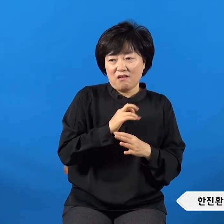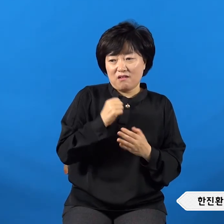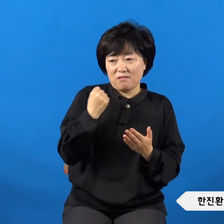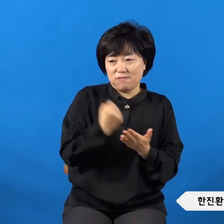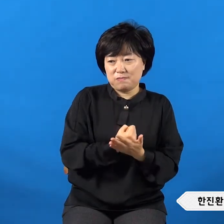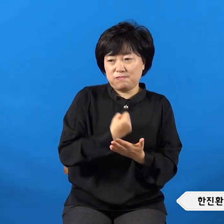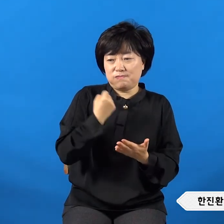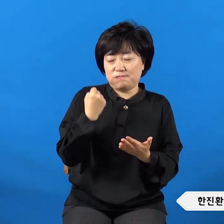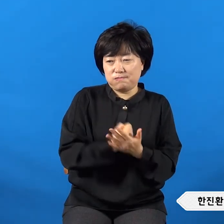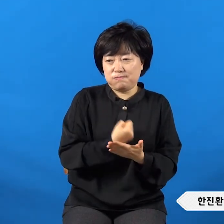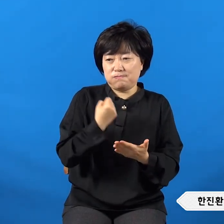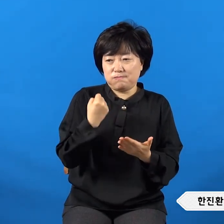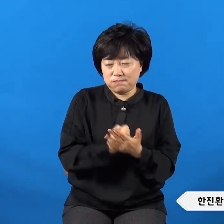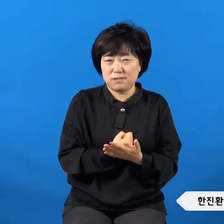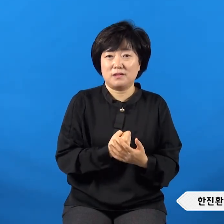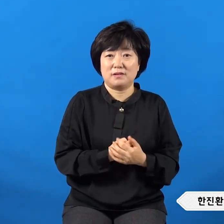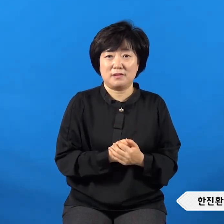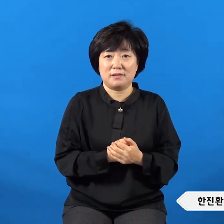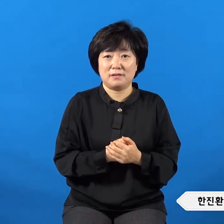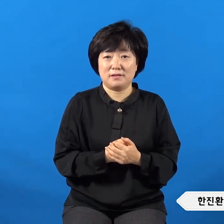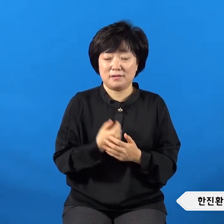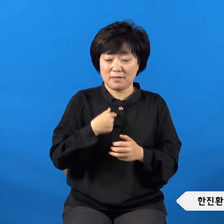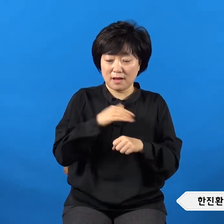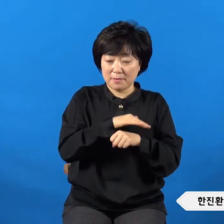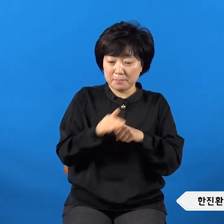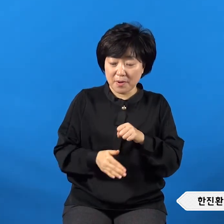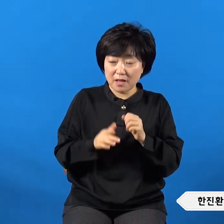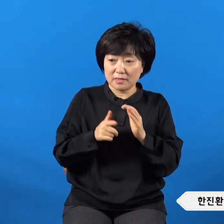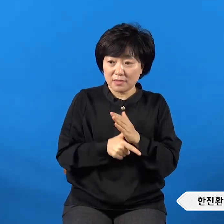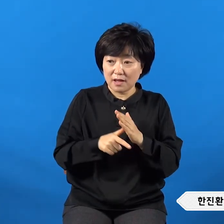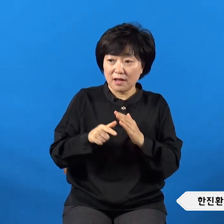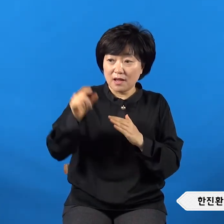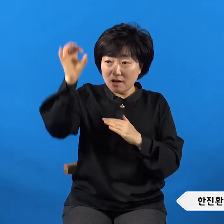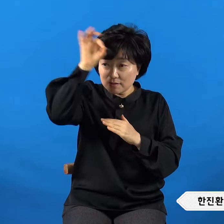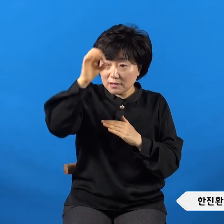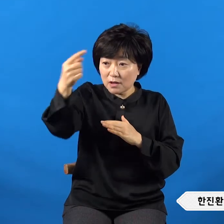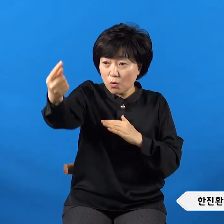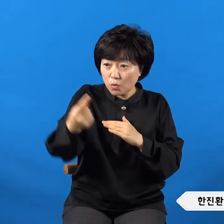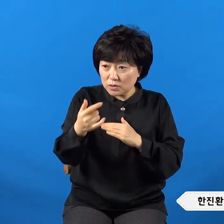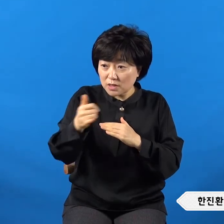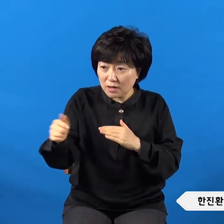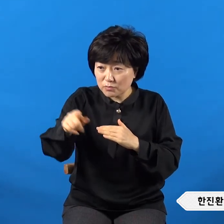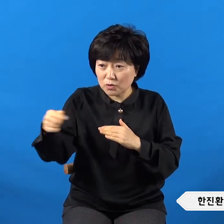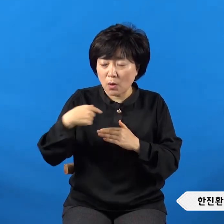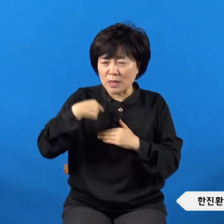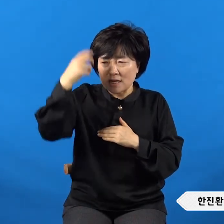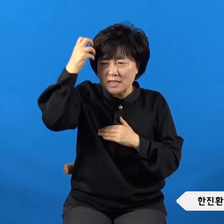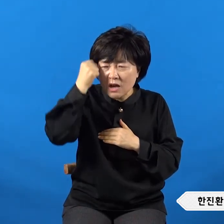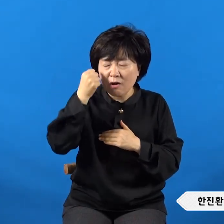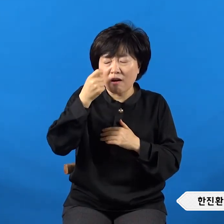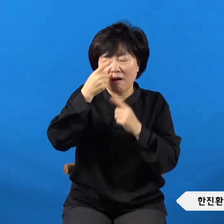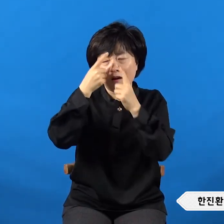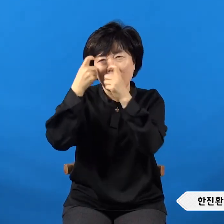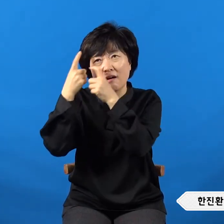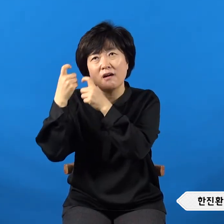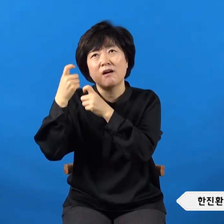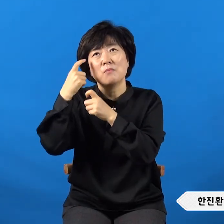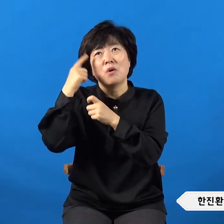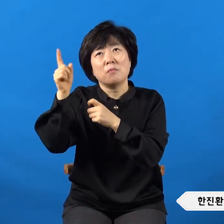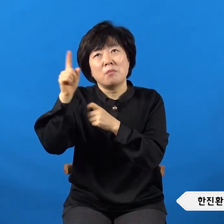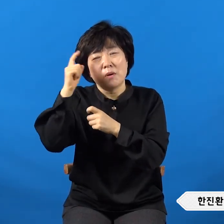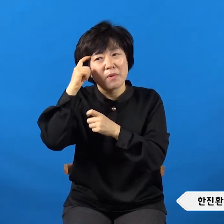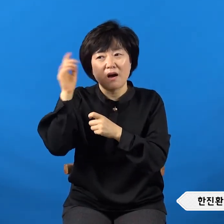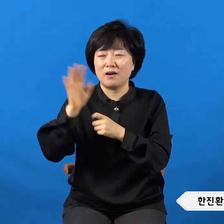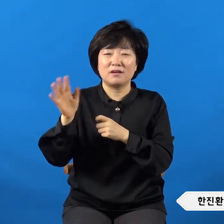일입니다. 문상 와서도 사실 별 기억하는 게 아니고 그냥 잠시 슬퍼하다가 그냥 자기들끼리 동창회